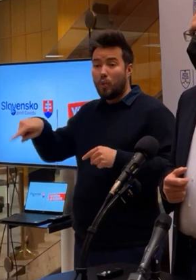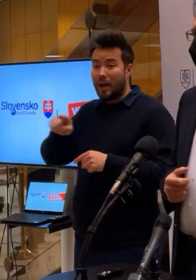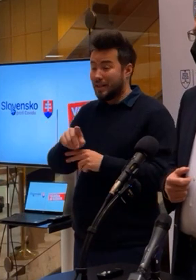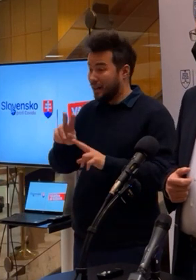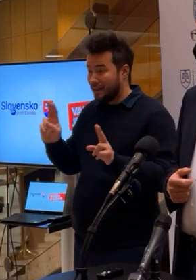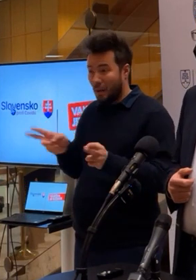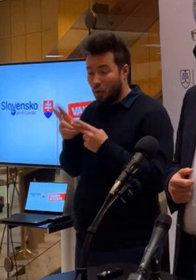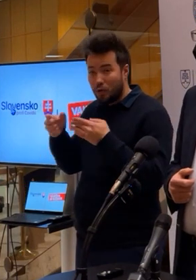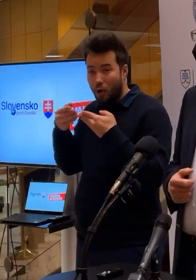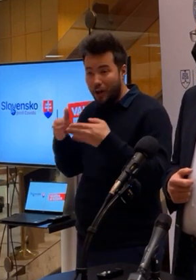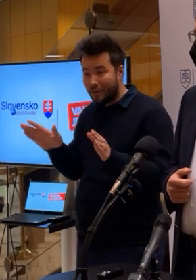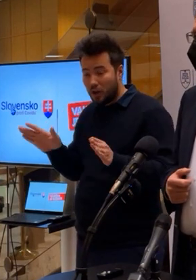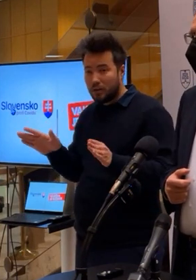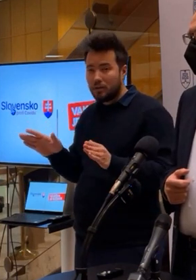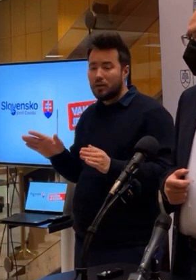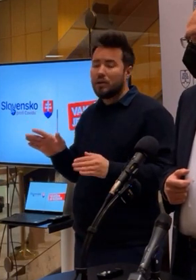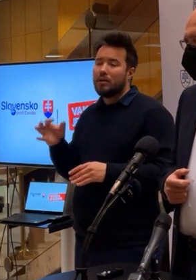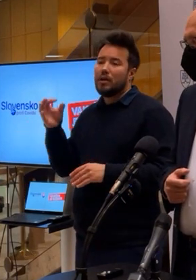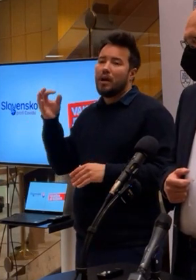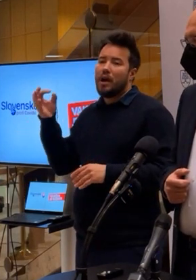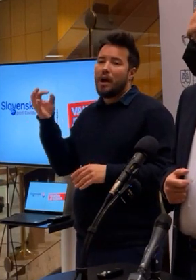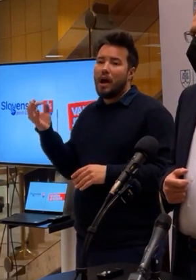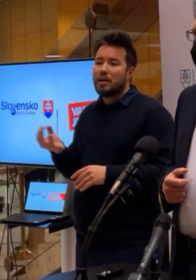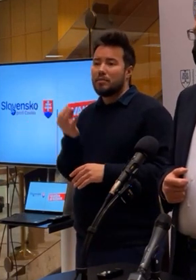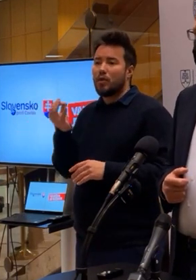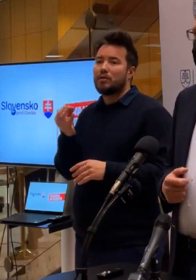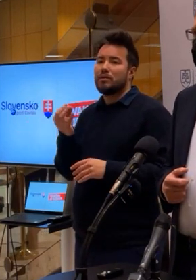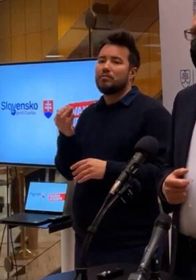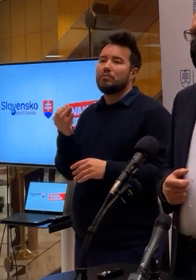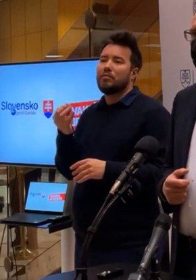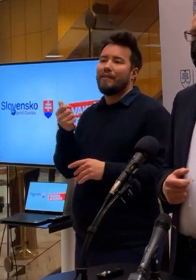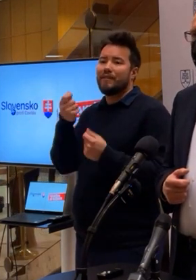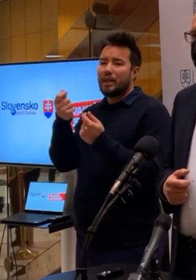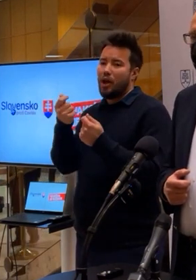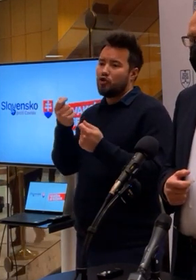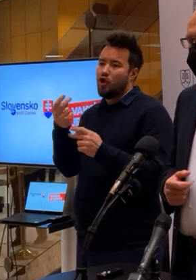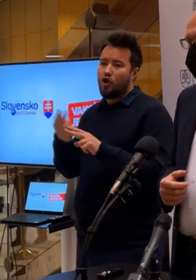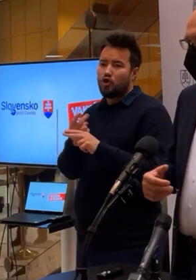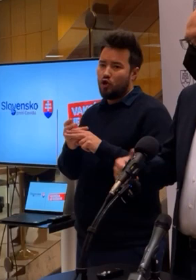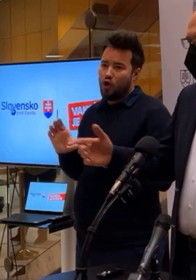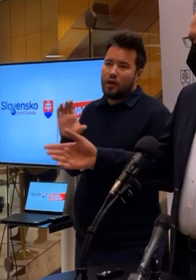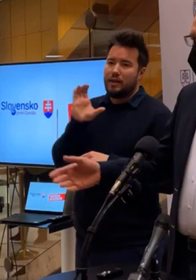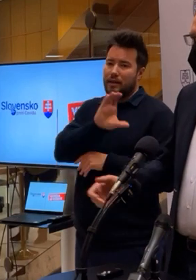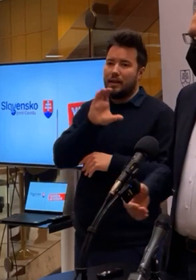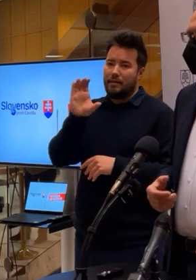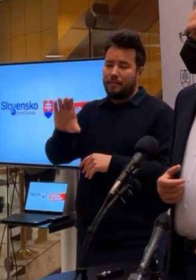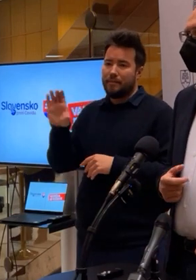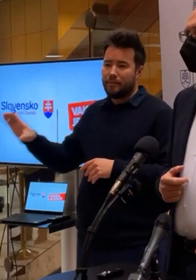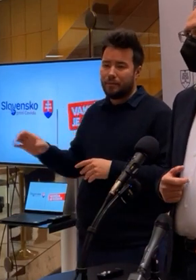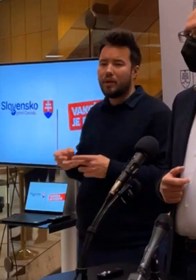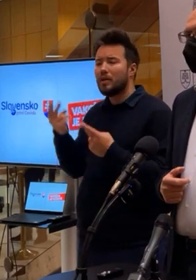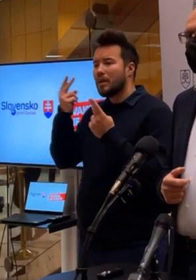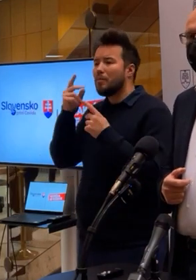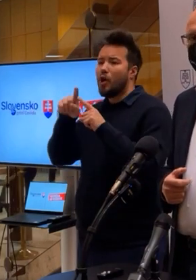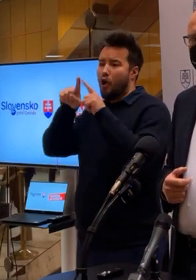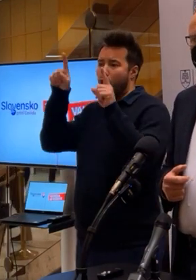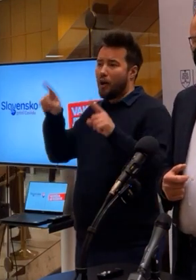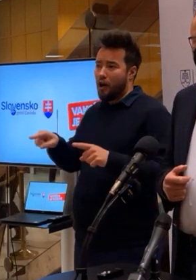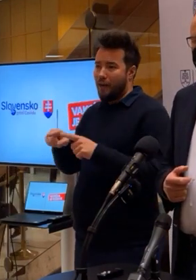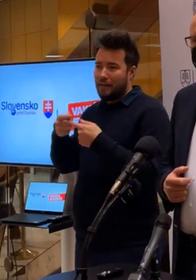nebolo možné otvoriť, aby boli aspoň riadne odškodnení. Okienkový predaj samozrejme